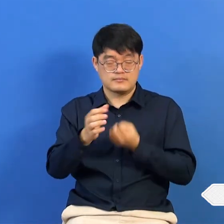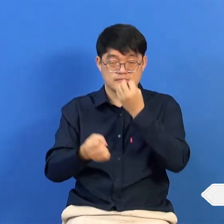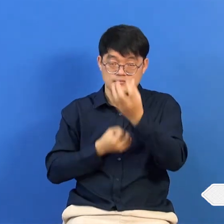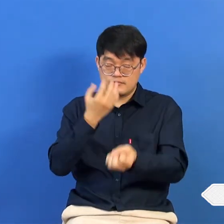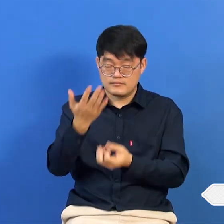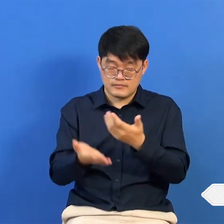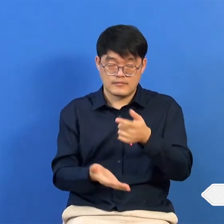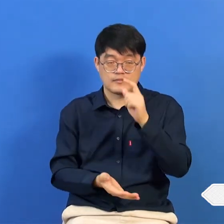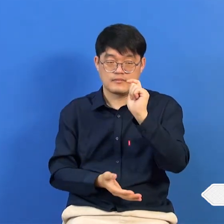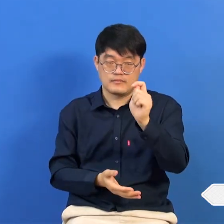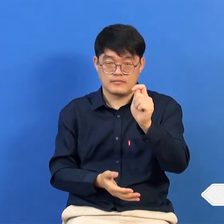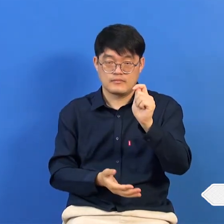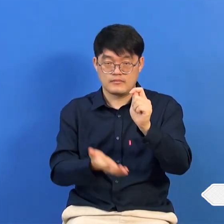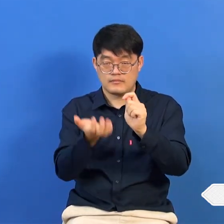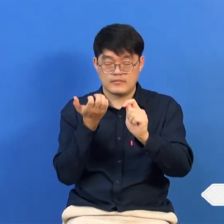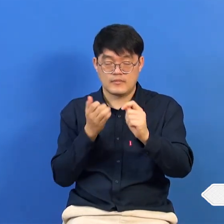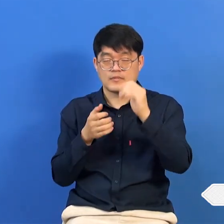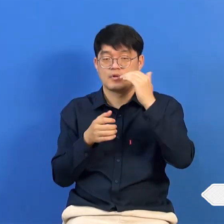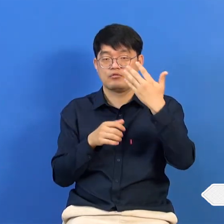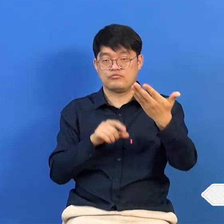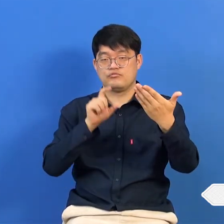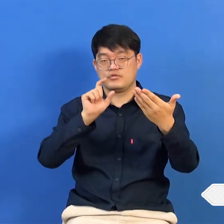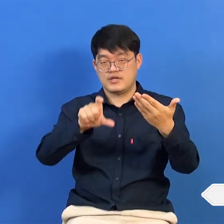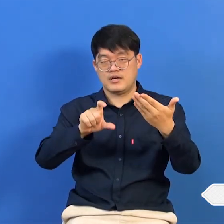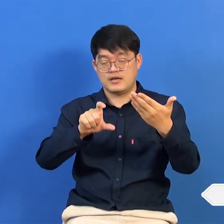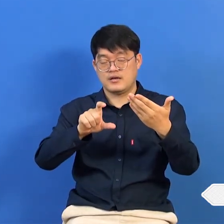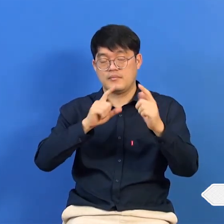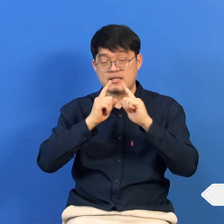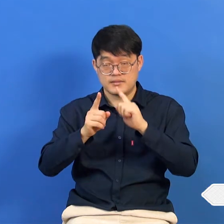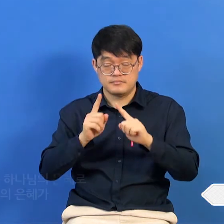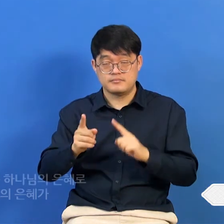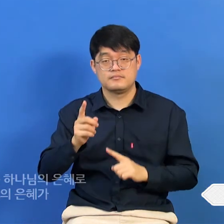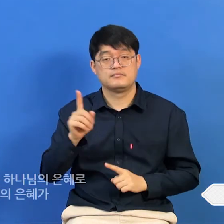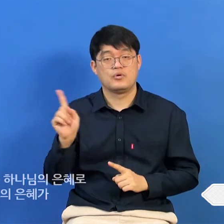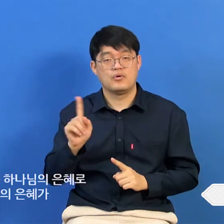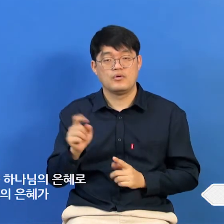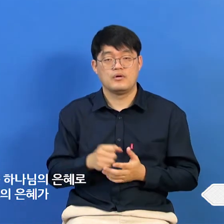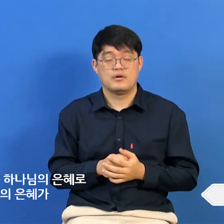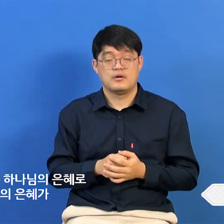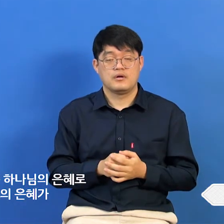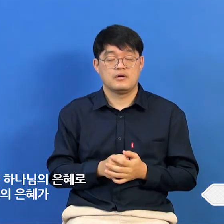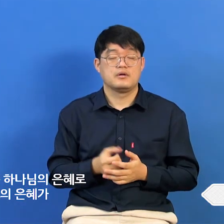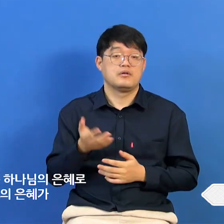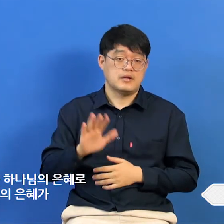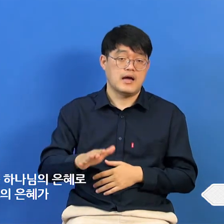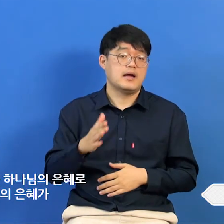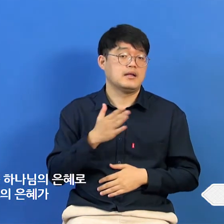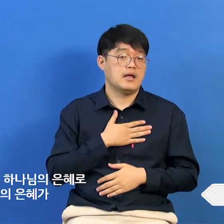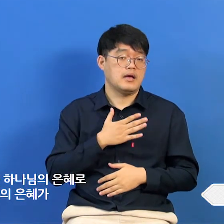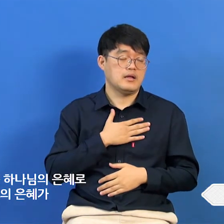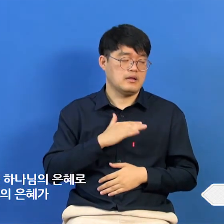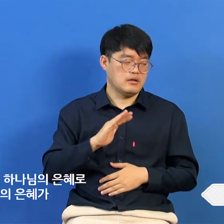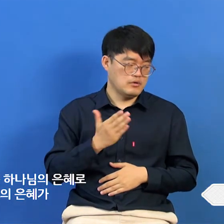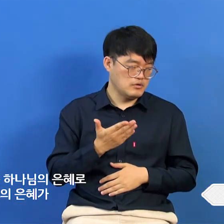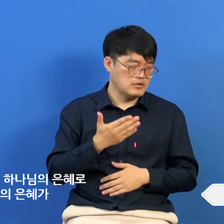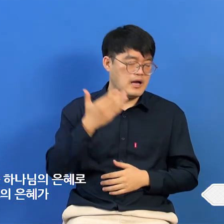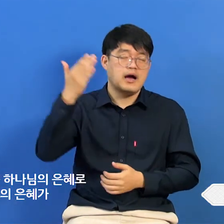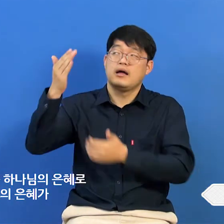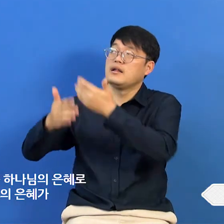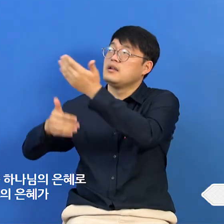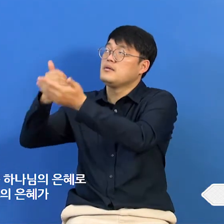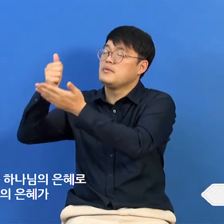10장 15장 10절이 아니었을까 생각합니다. 그러나 내가 나 된 것은 하나님의 은혜로 된